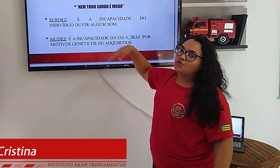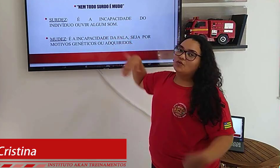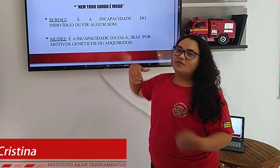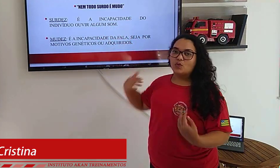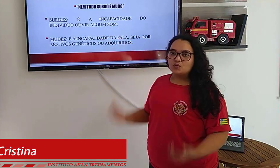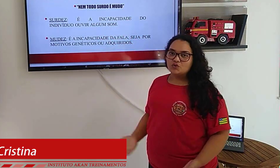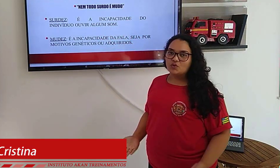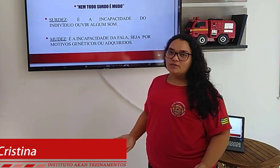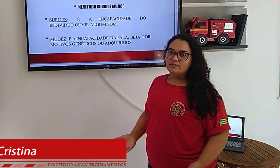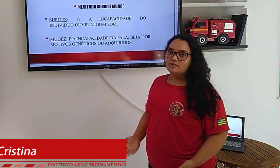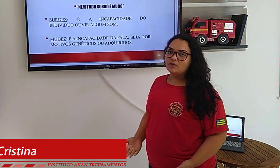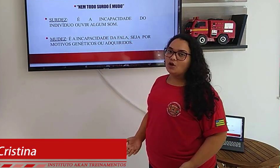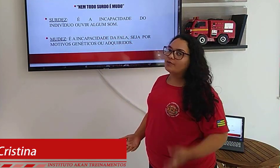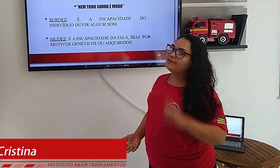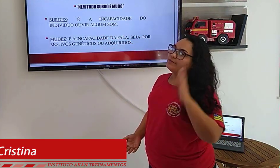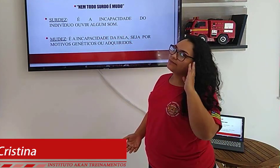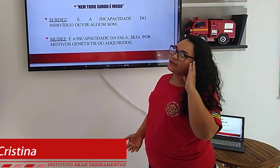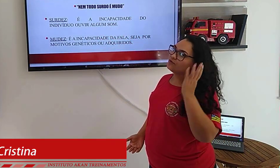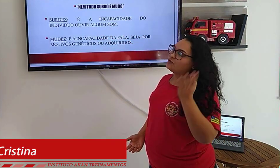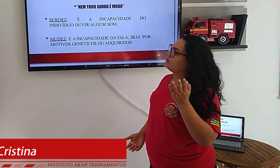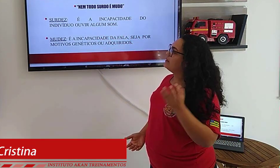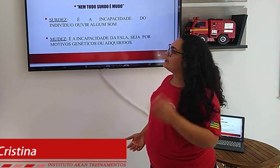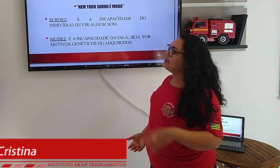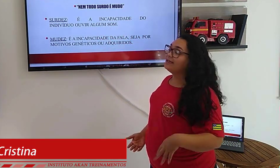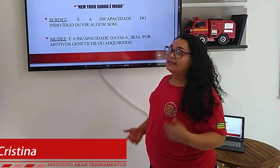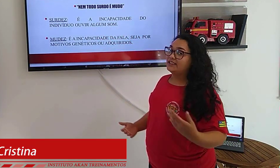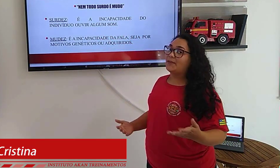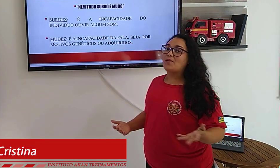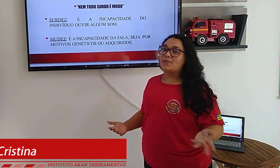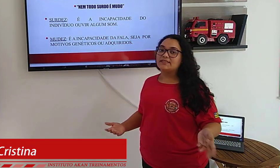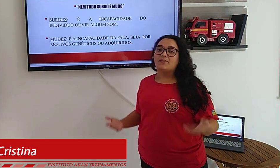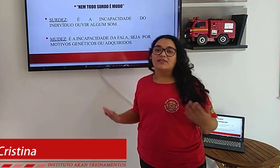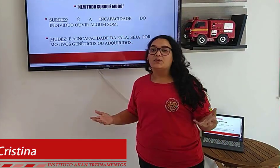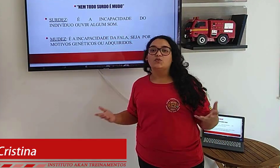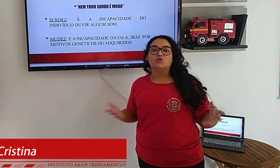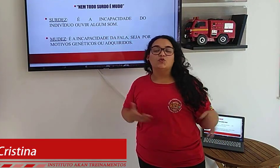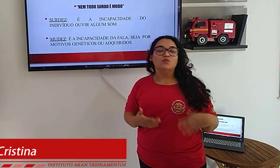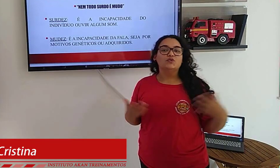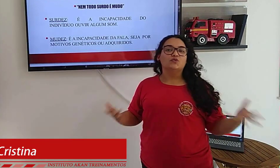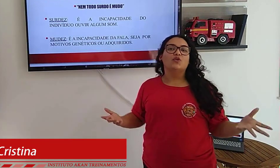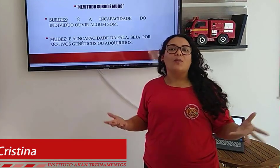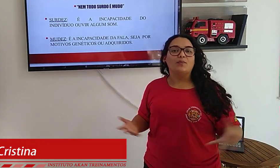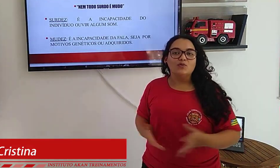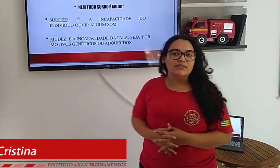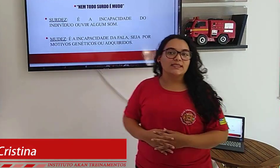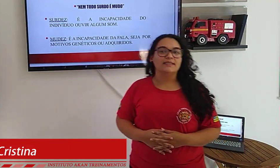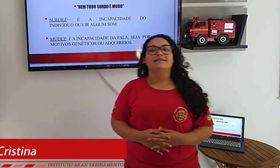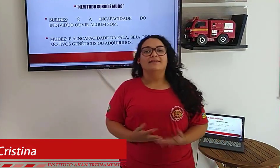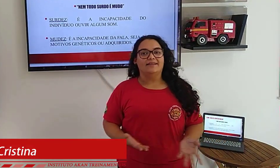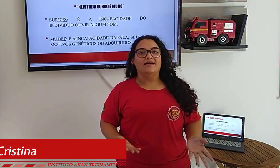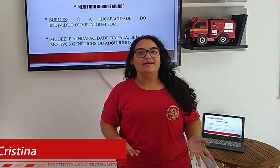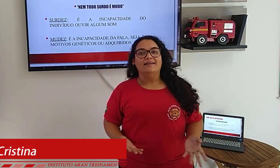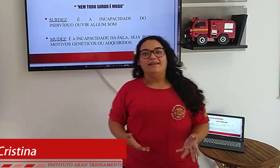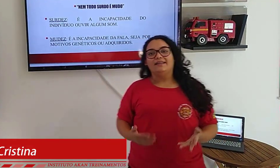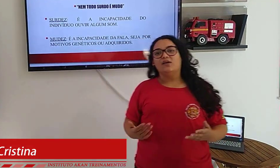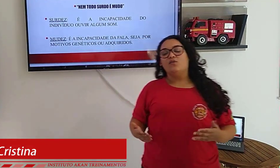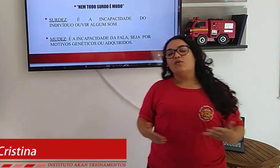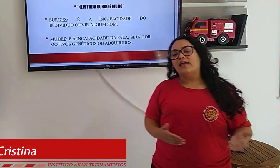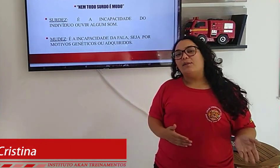algum som, logo não escuta nada. Já pararam para pensar, por exemplo, que o surdo nunca escutou uma música, né? Então, porque a música está